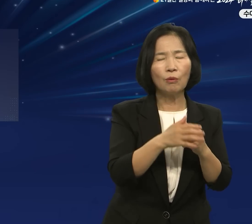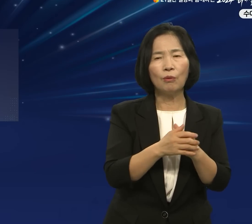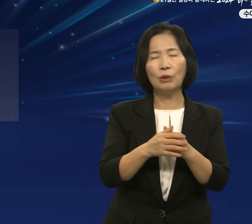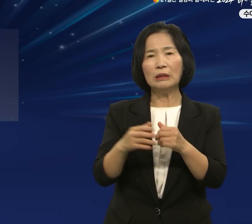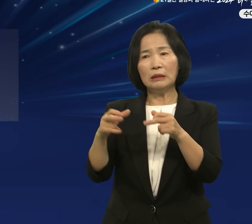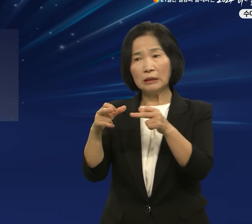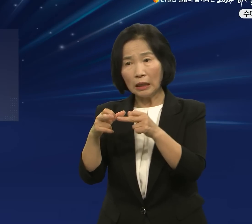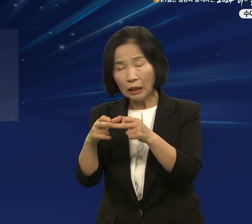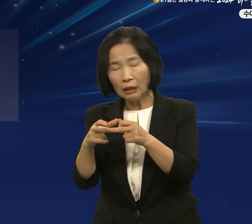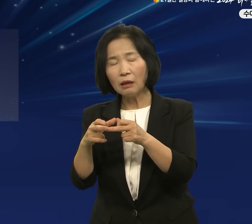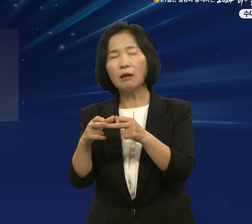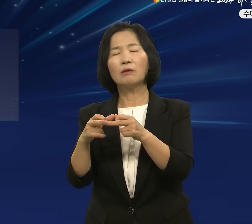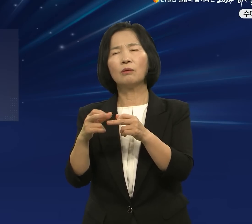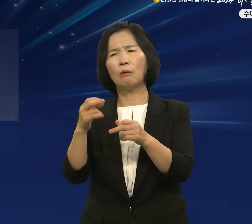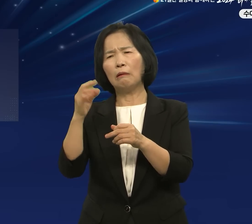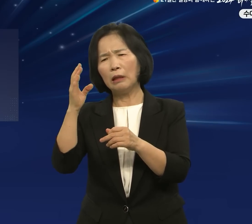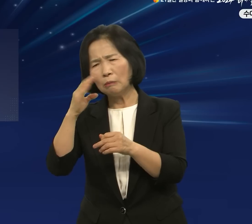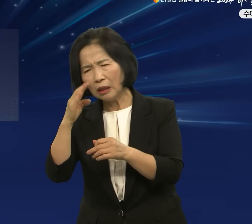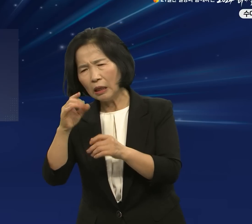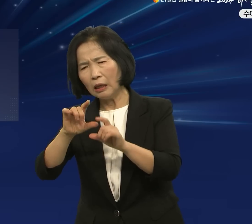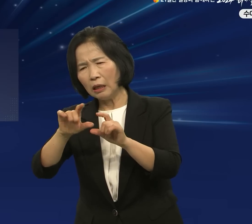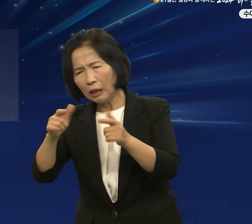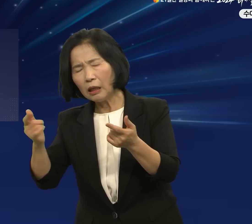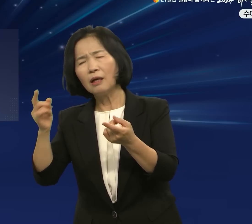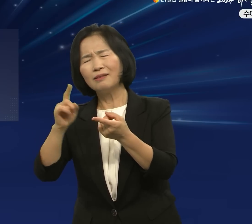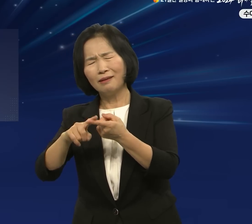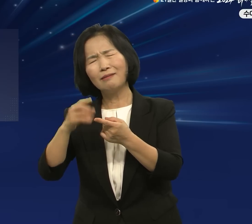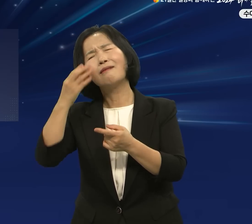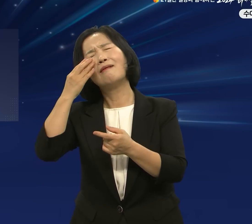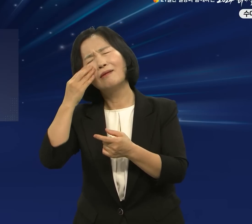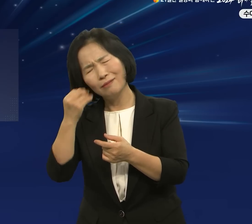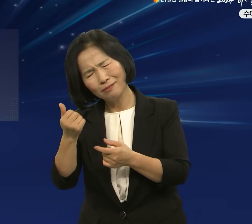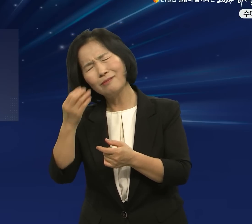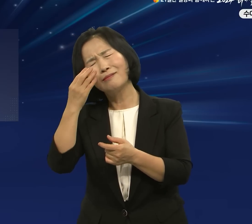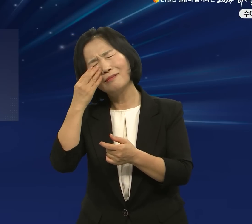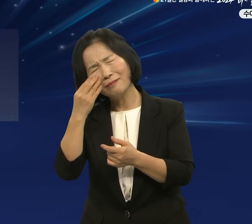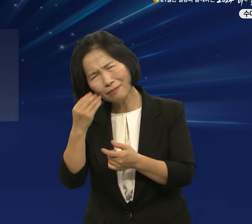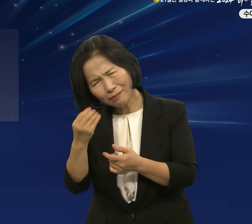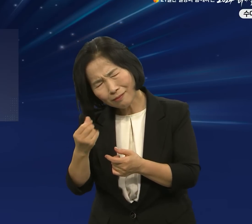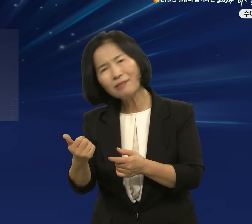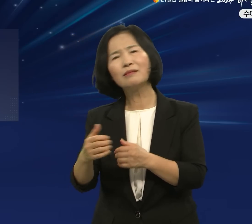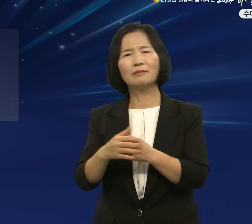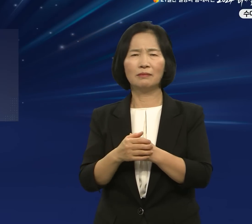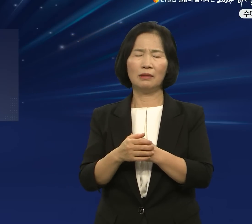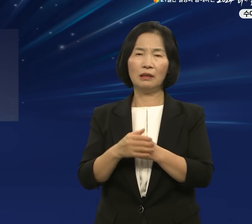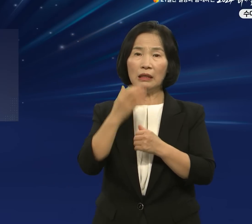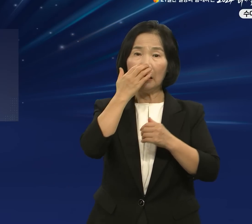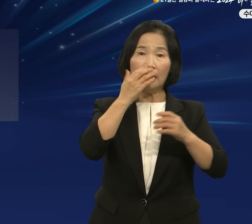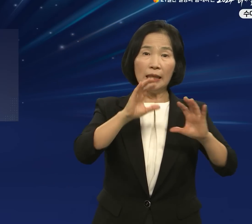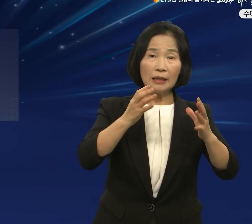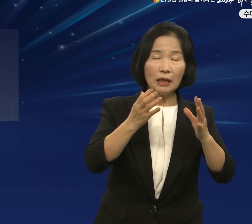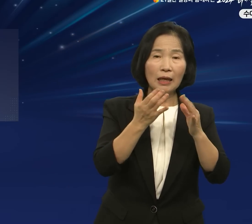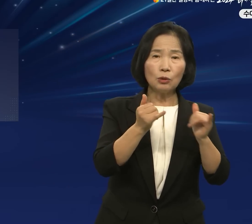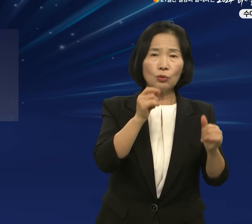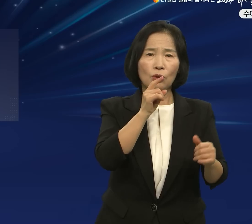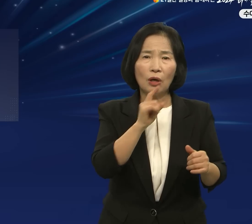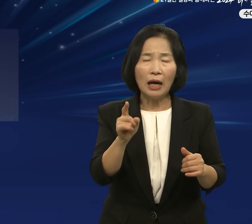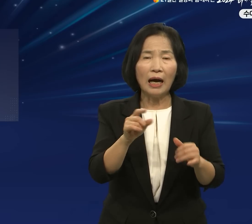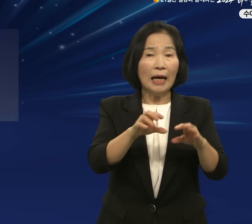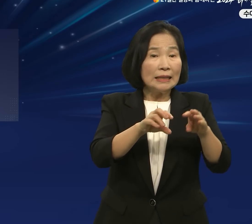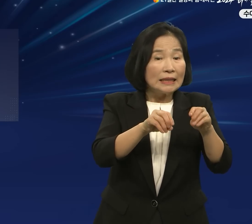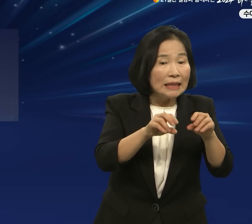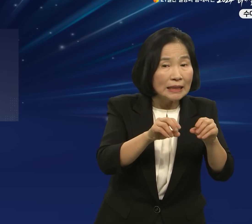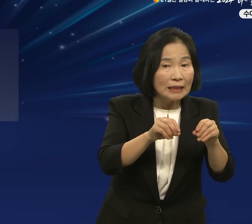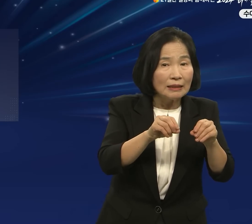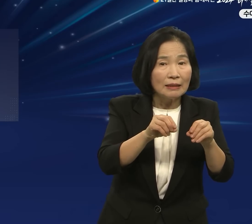이질감이 또 냄새에 대한 것이 익숙해져 있었습니다. 이스라엘 족속아 진흙이 토기장이의 손에